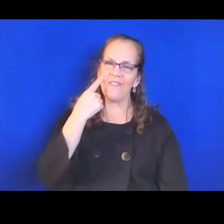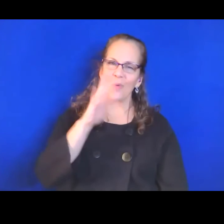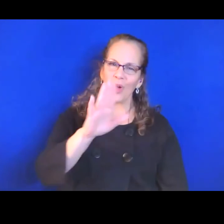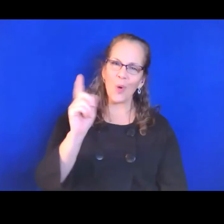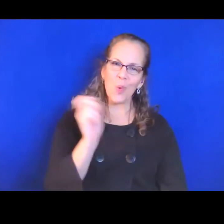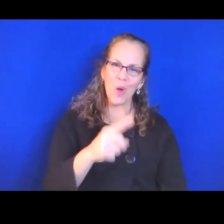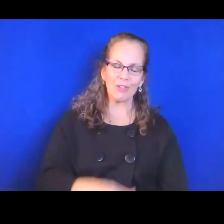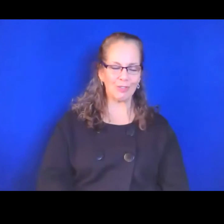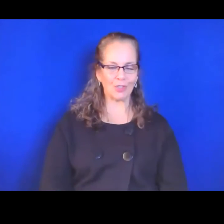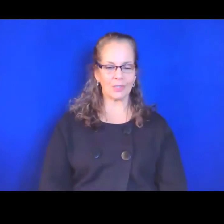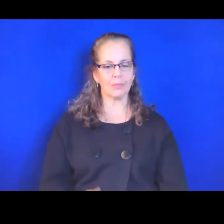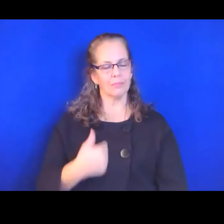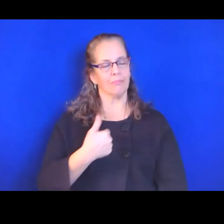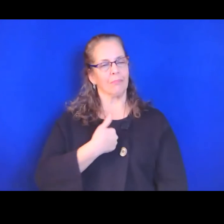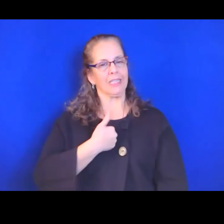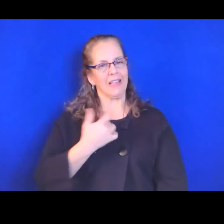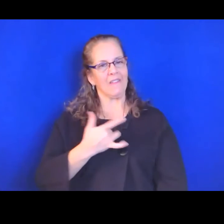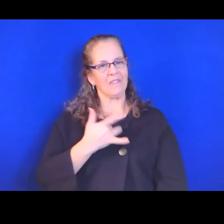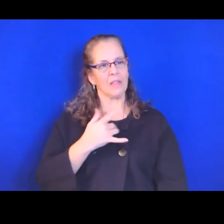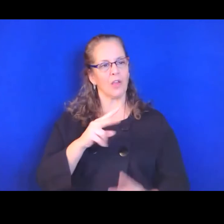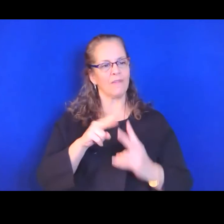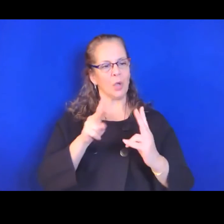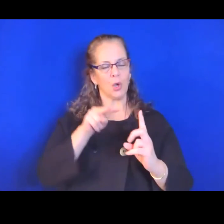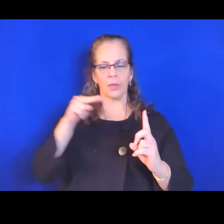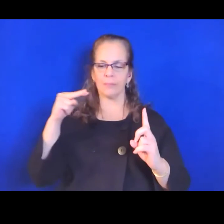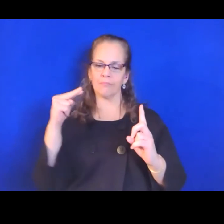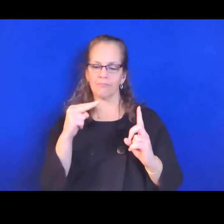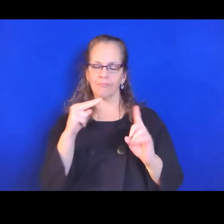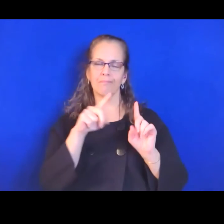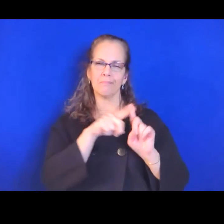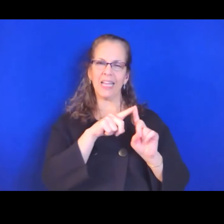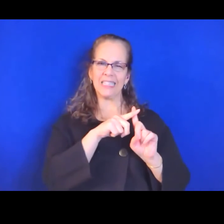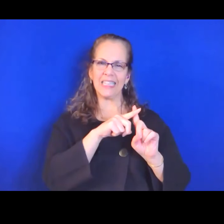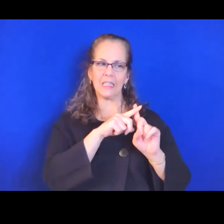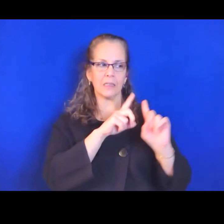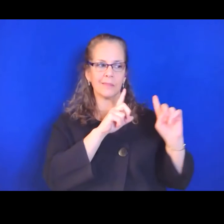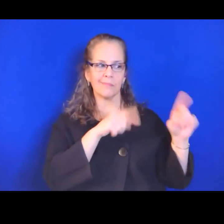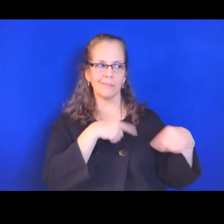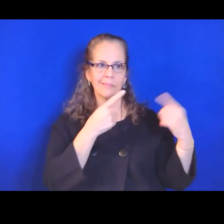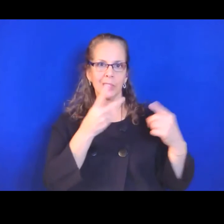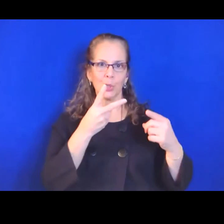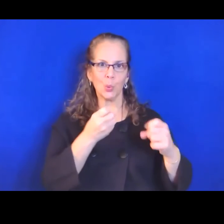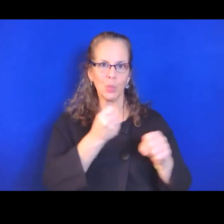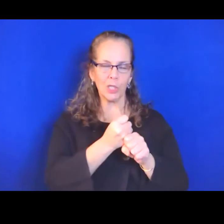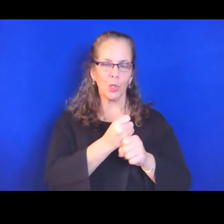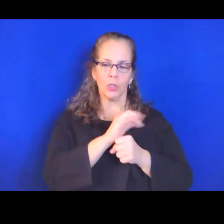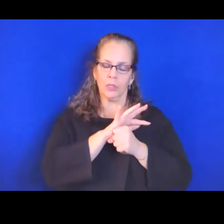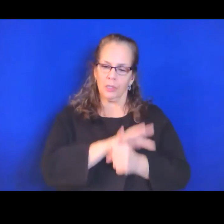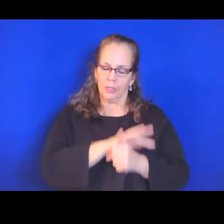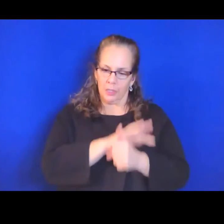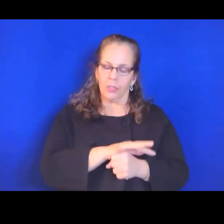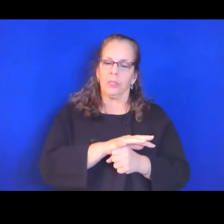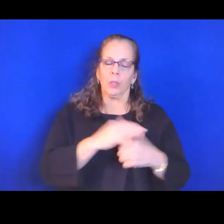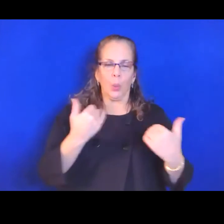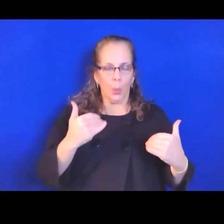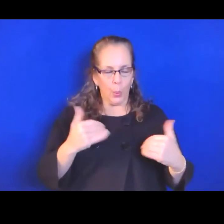我是感觉到很乐观的，虽然在过去两年有很多压力，有很多